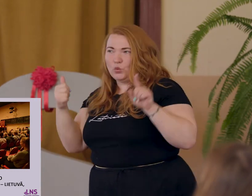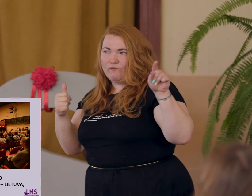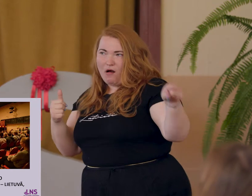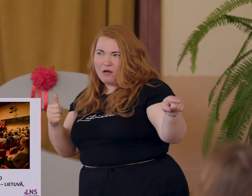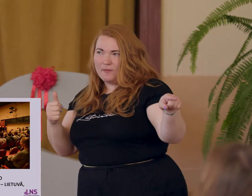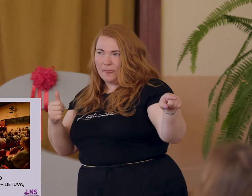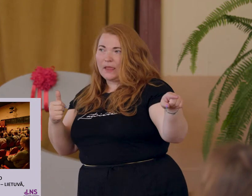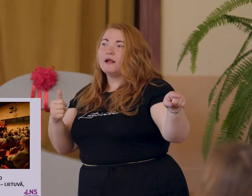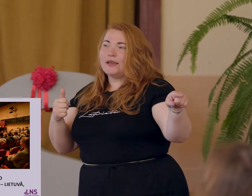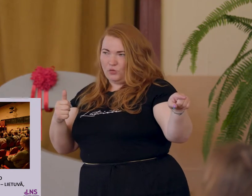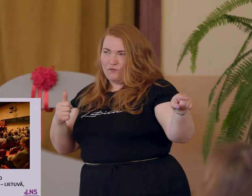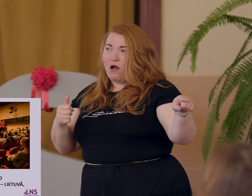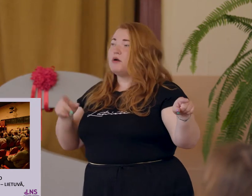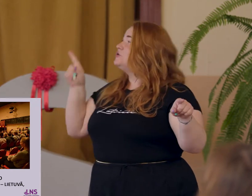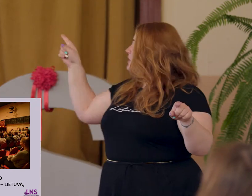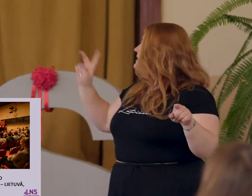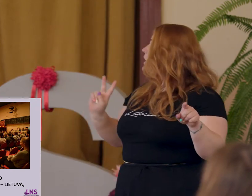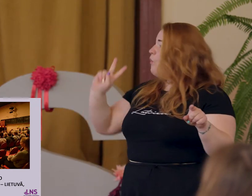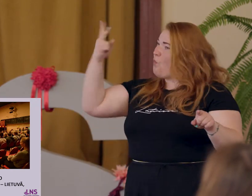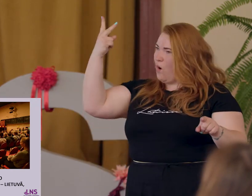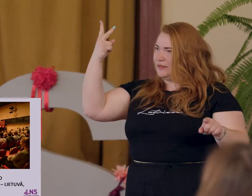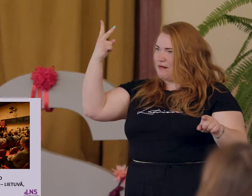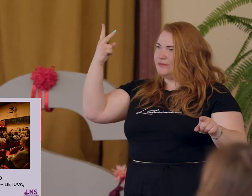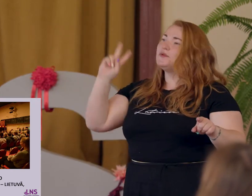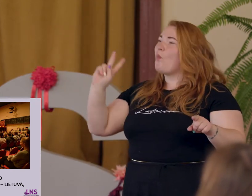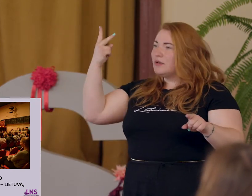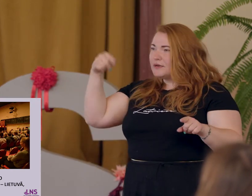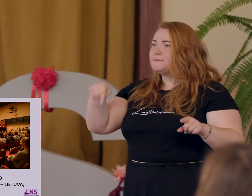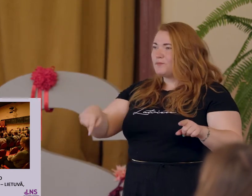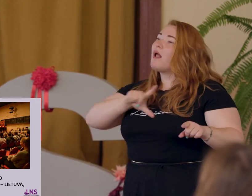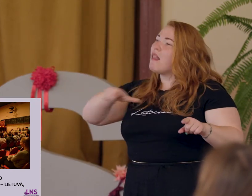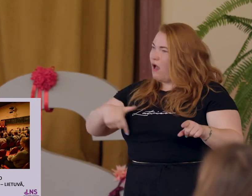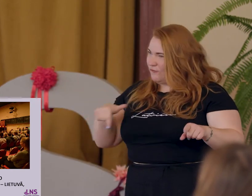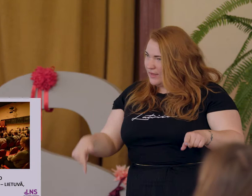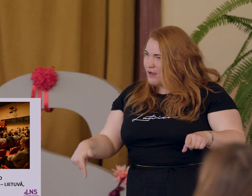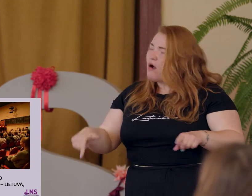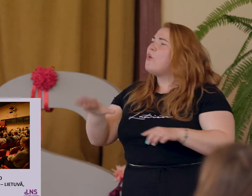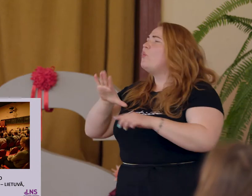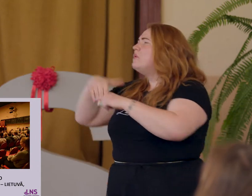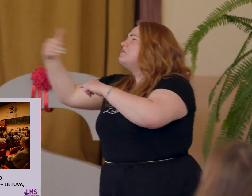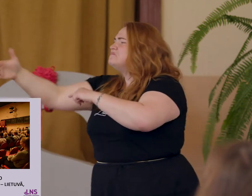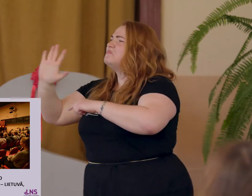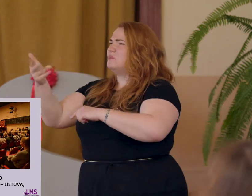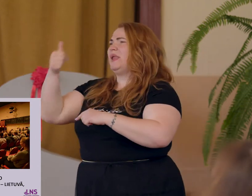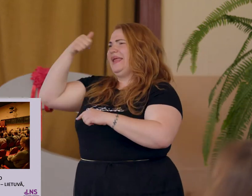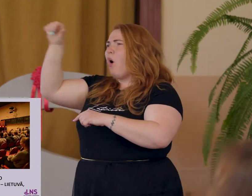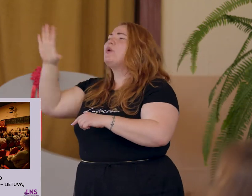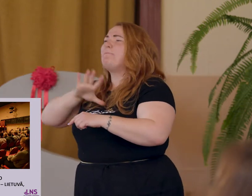mums notika Lietuvā. Un šis ir otrais festivāls. Latvijā notika, un pēc tam mums